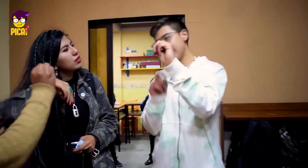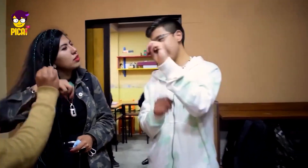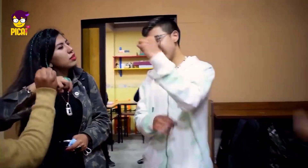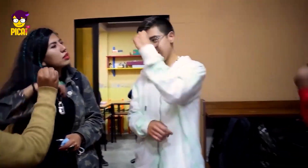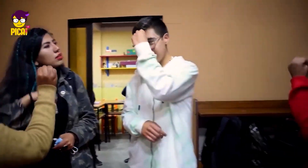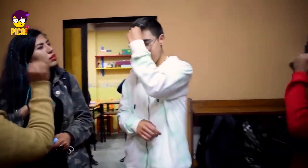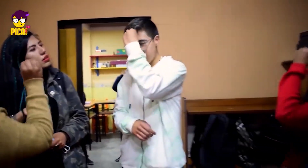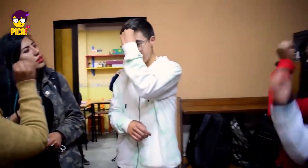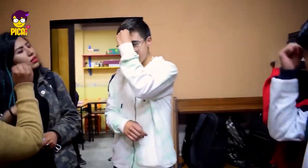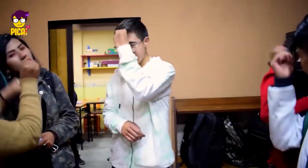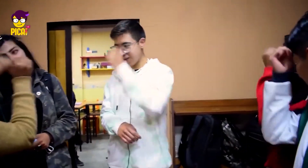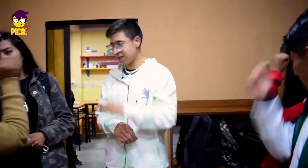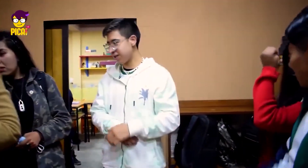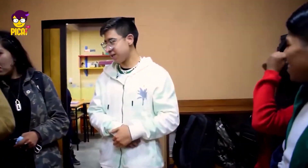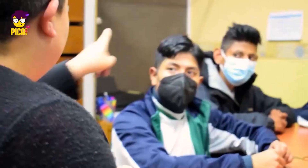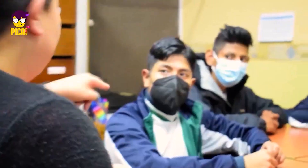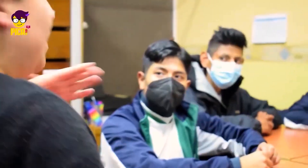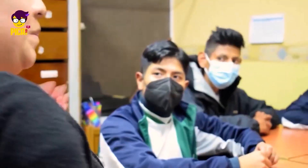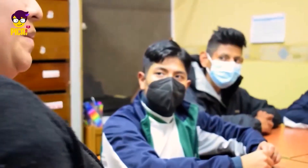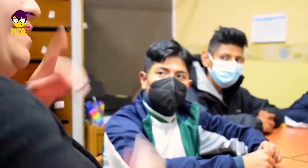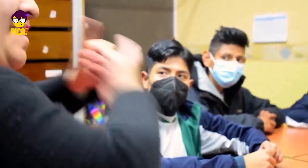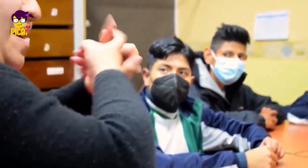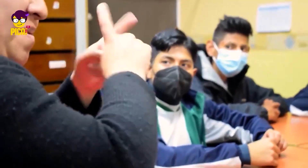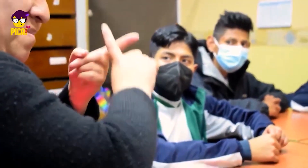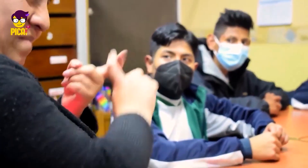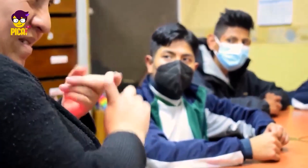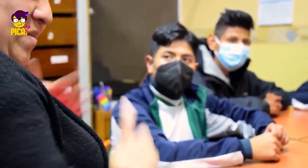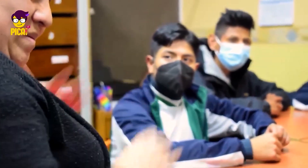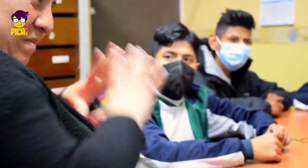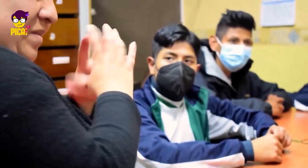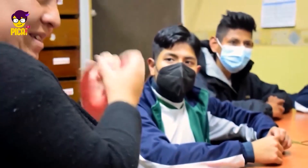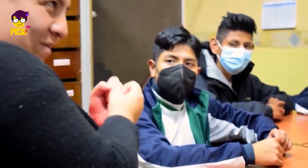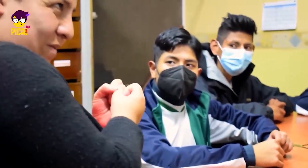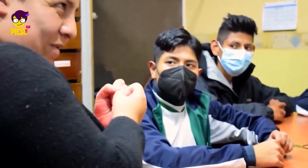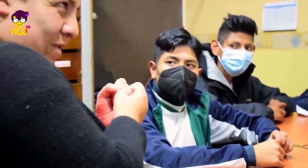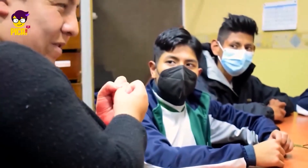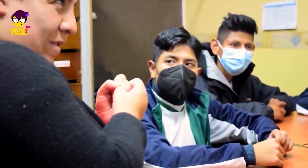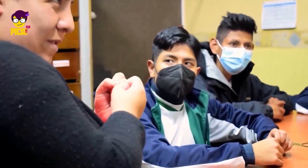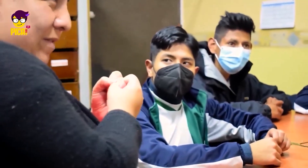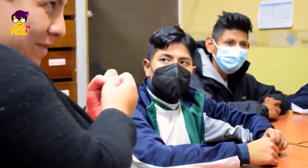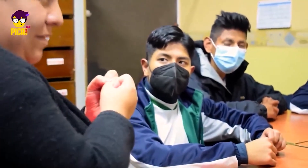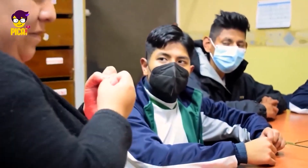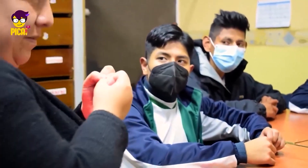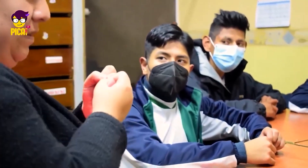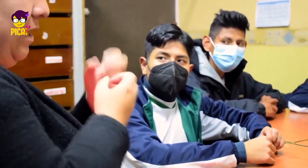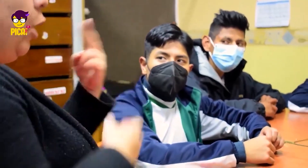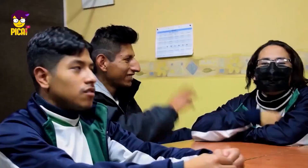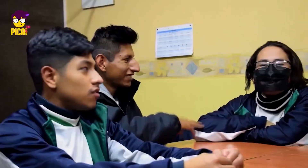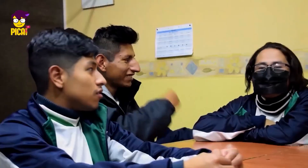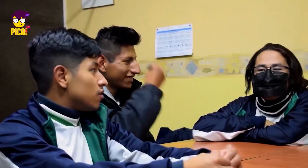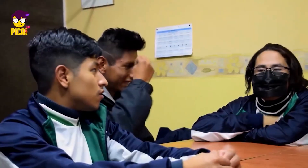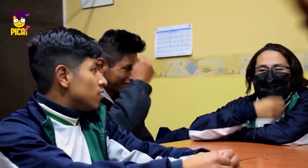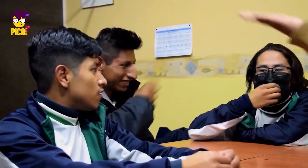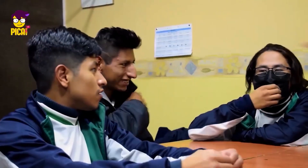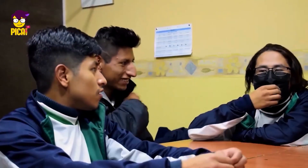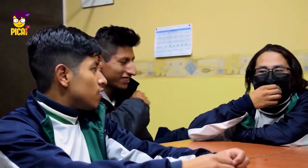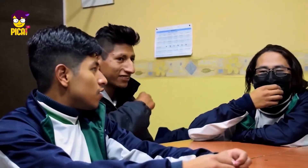familia. Comunicarme con las personas oyentes es difícil porque ellos hablan, se comunican hablando, pero yo no comprendo lo que ellos